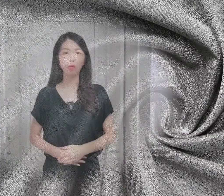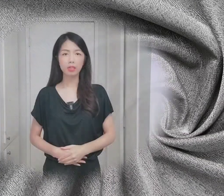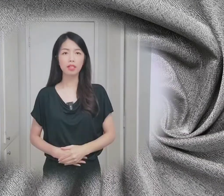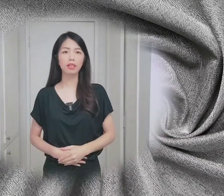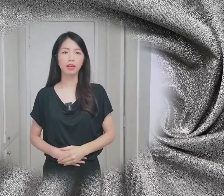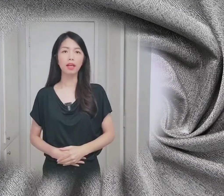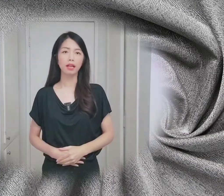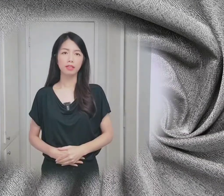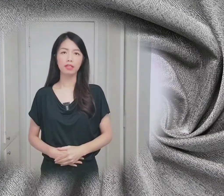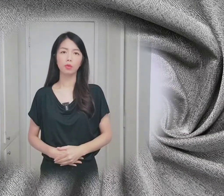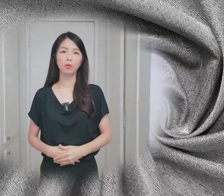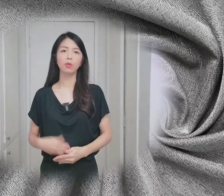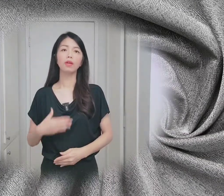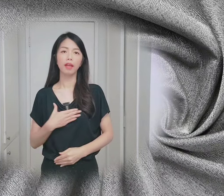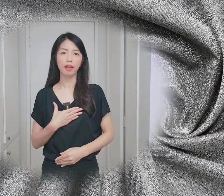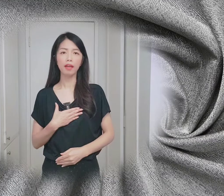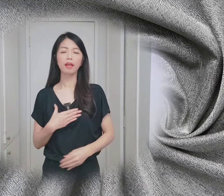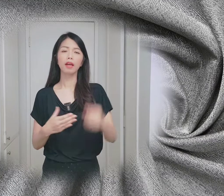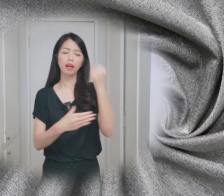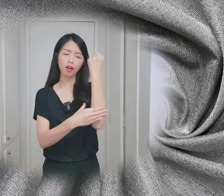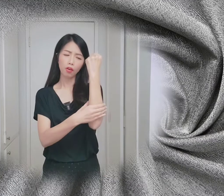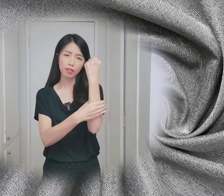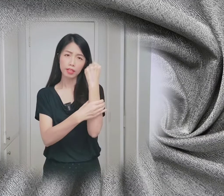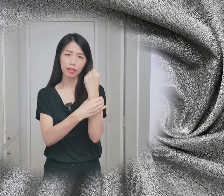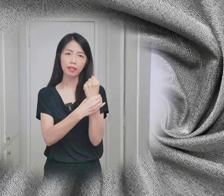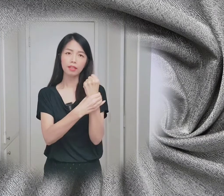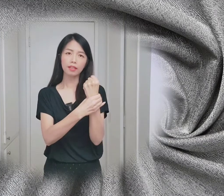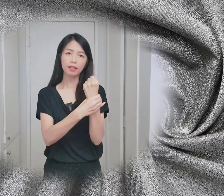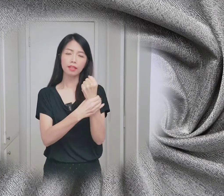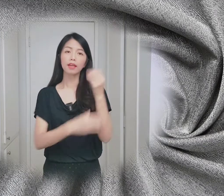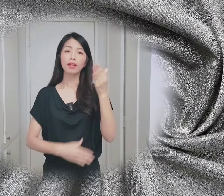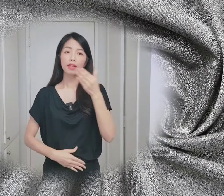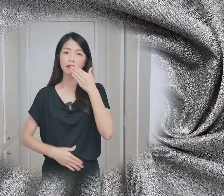내 거친 식탁에 앉으시도록, 내 거친